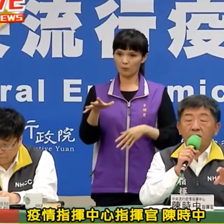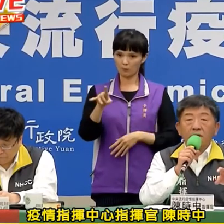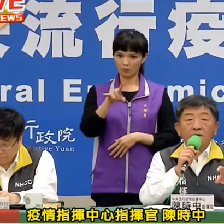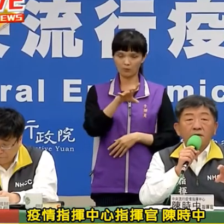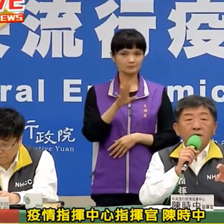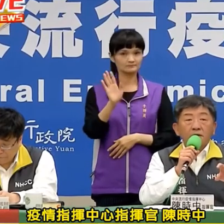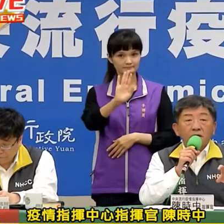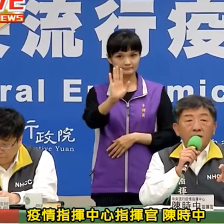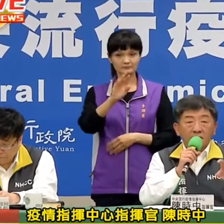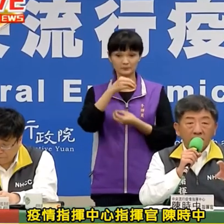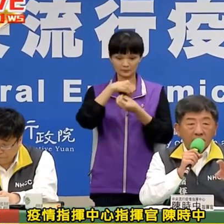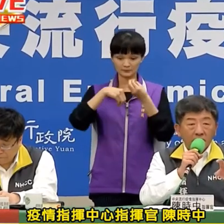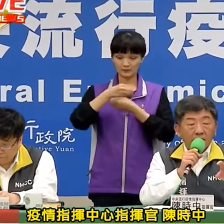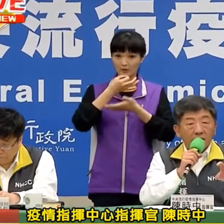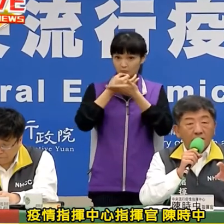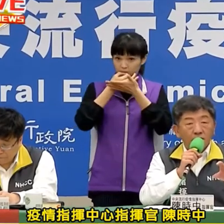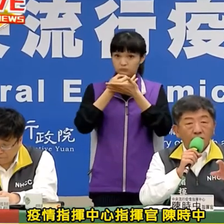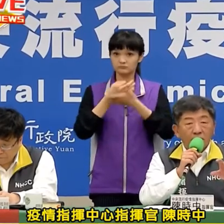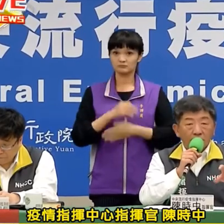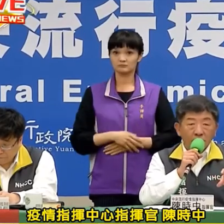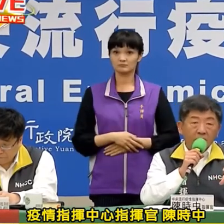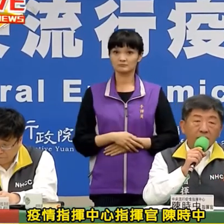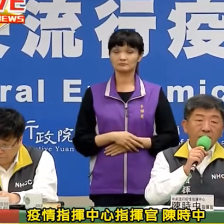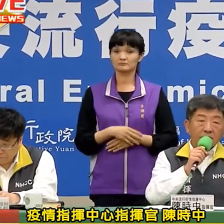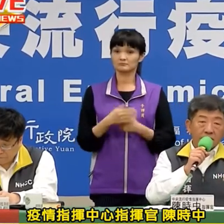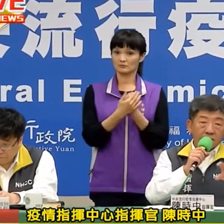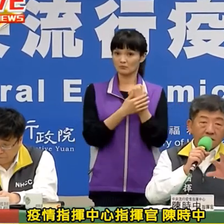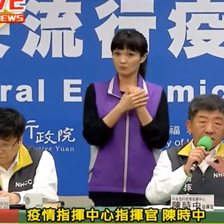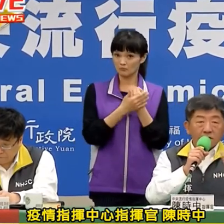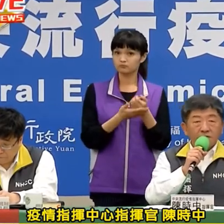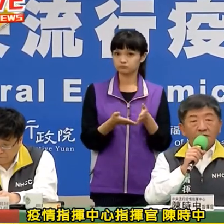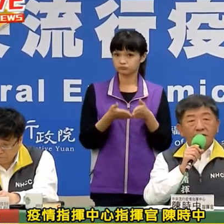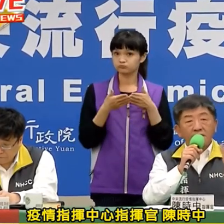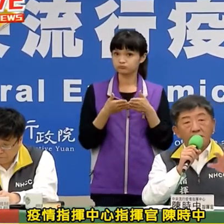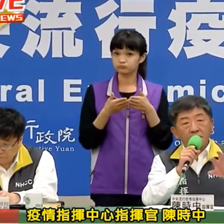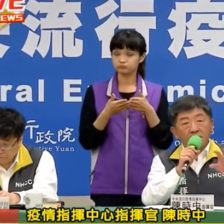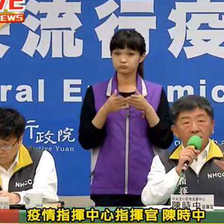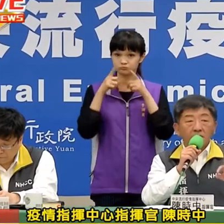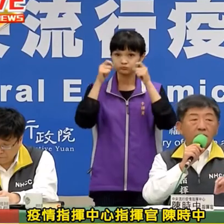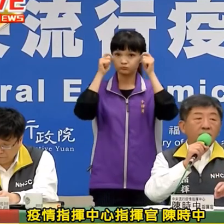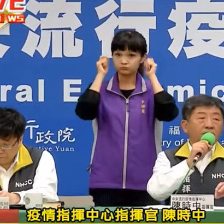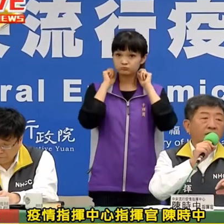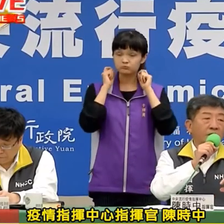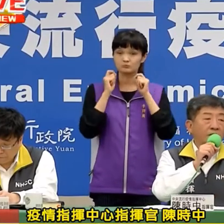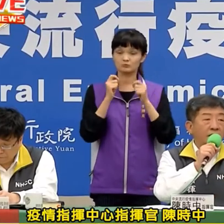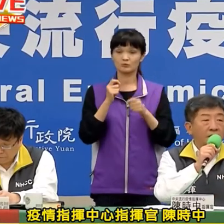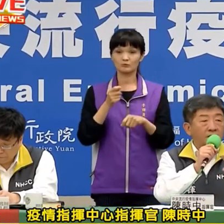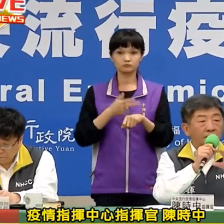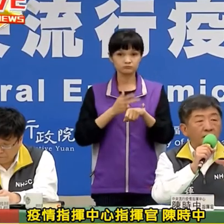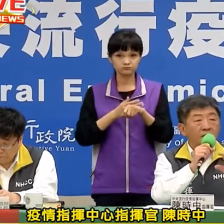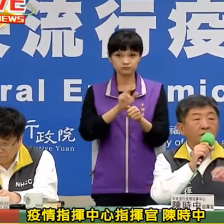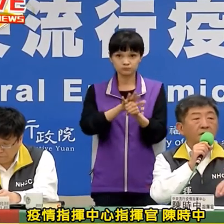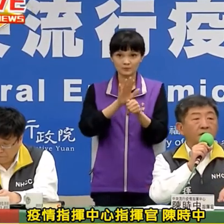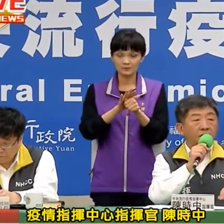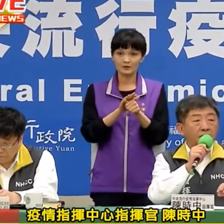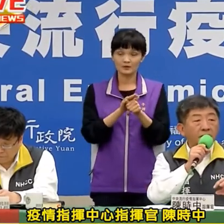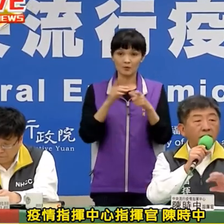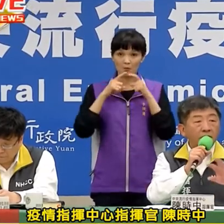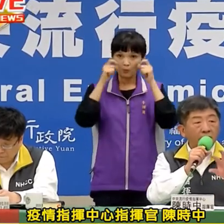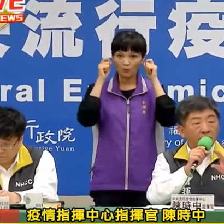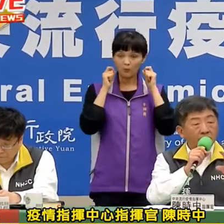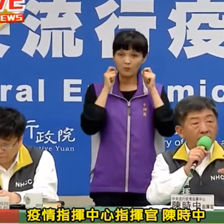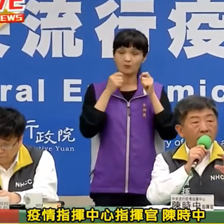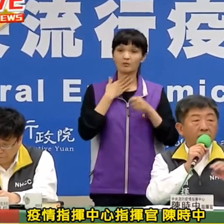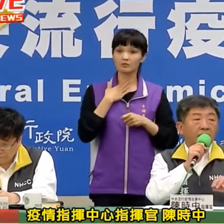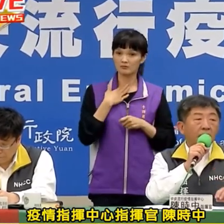准确的使用，好，那应该好好的去保护它，能够重复的使用，有很多的方式可以维持它的品